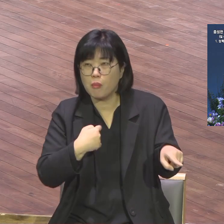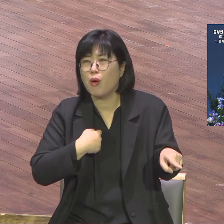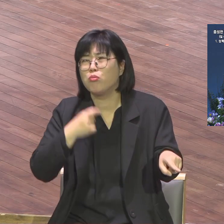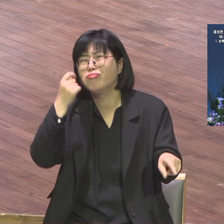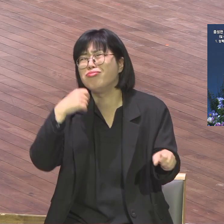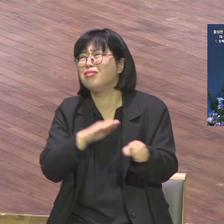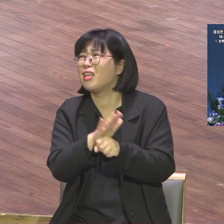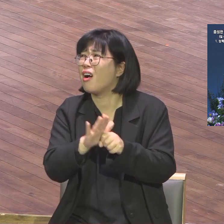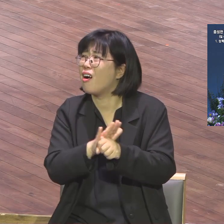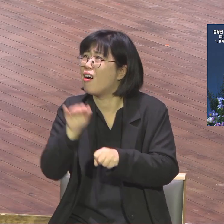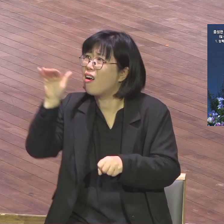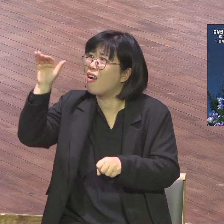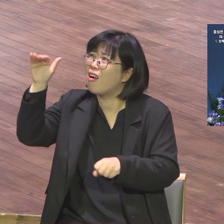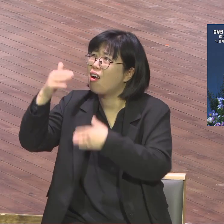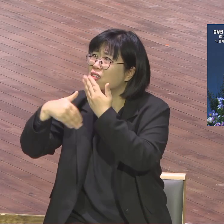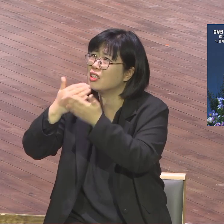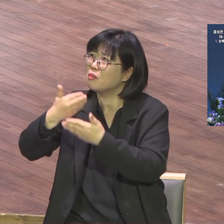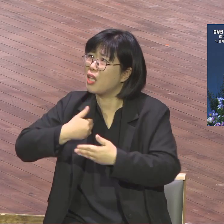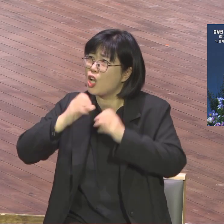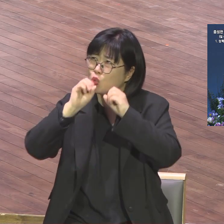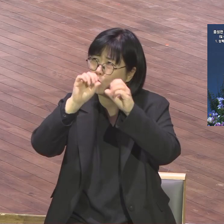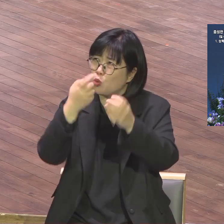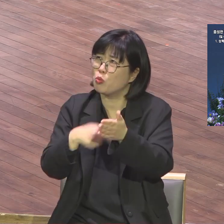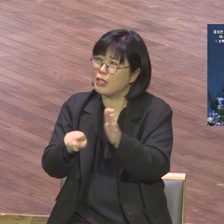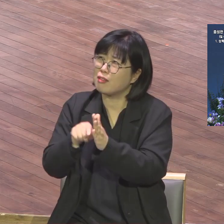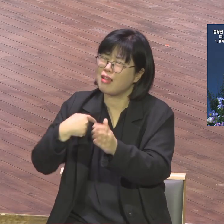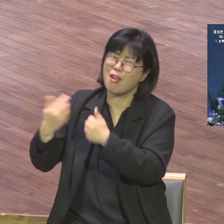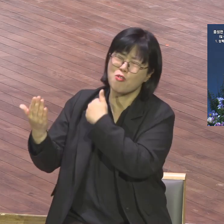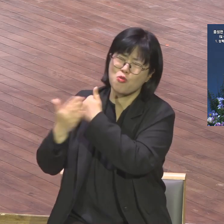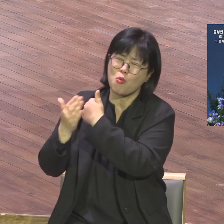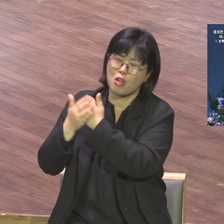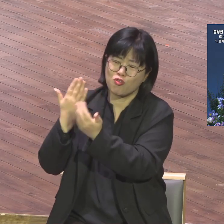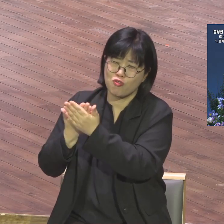그리고 사람들이 그렇게 가장 소중하게 여기는